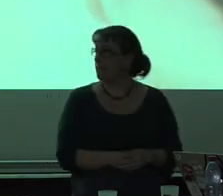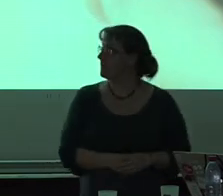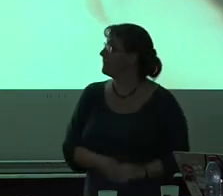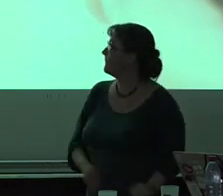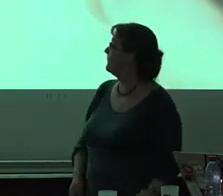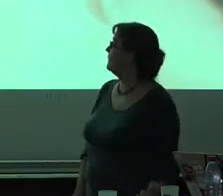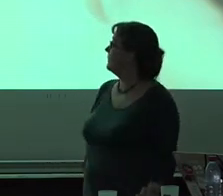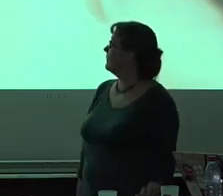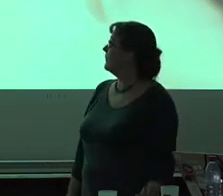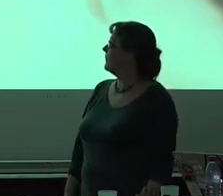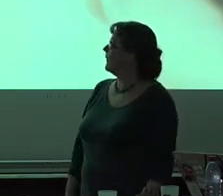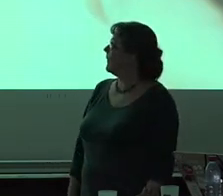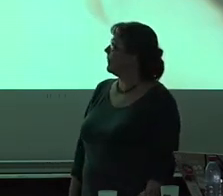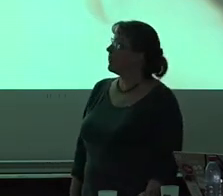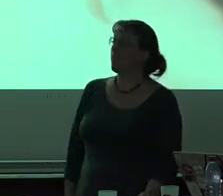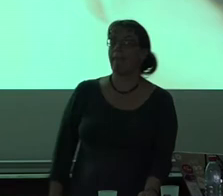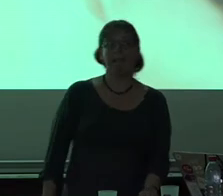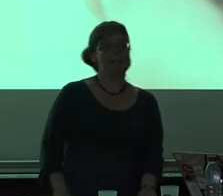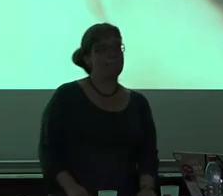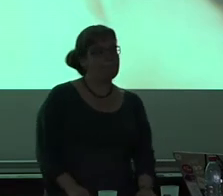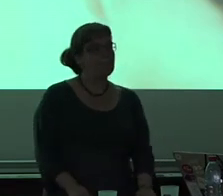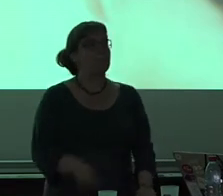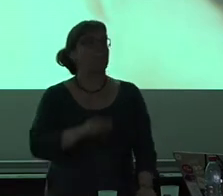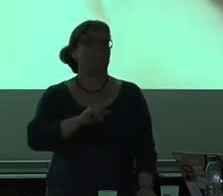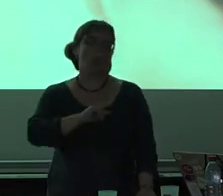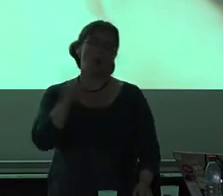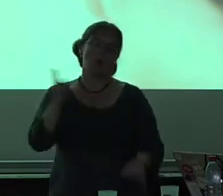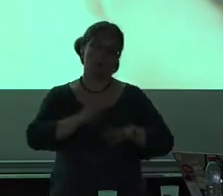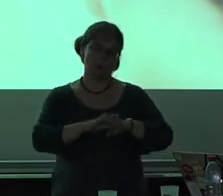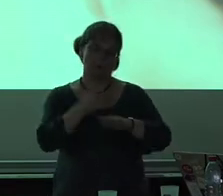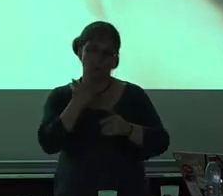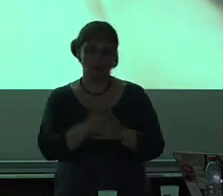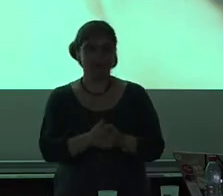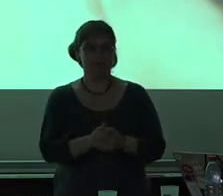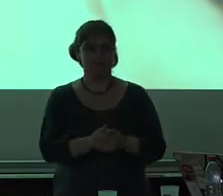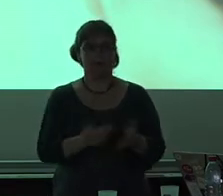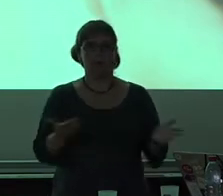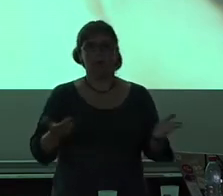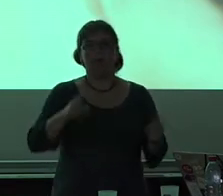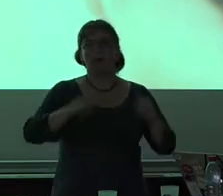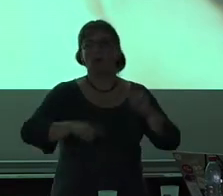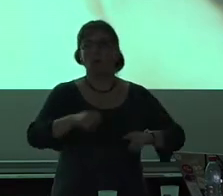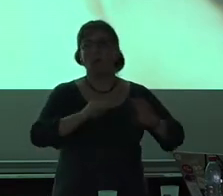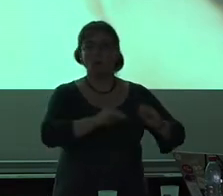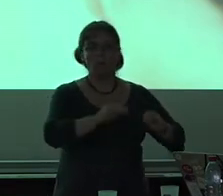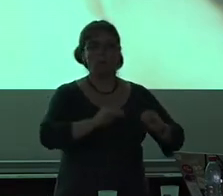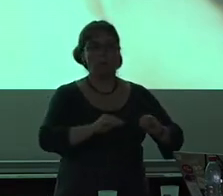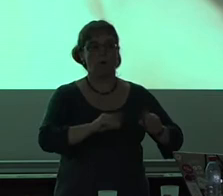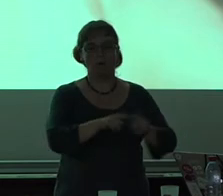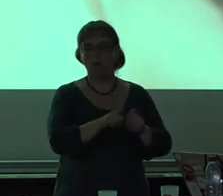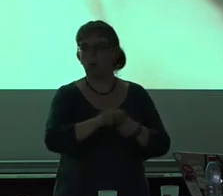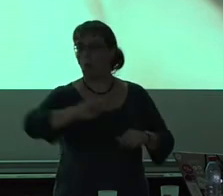Un autre conseil que je vous donne, c'est de ne pas faire un énième cours avec un énième exemple qui sera en fait le même que